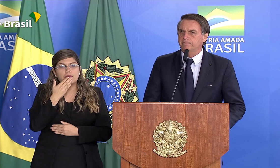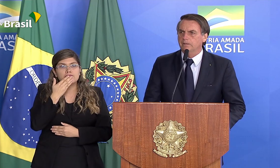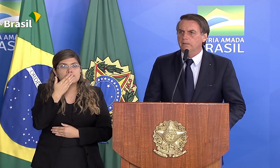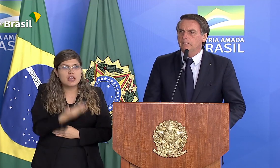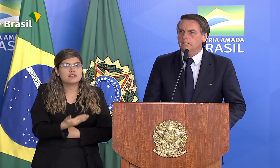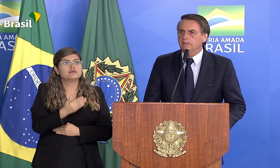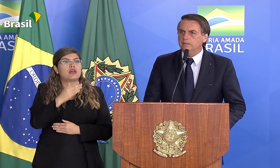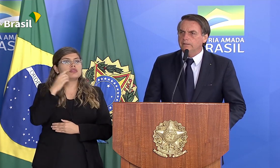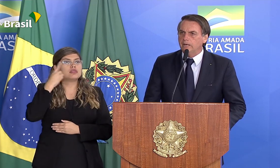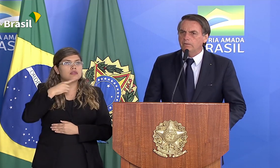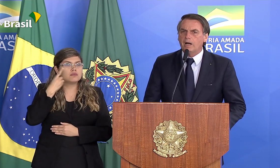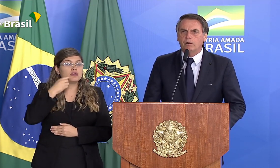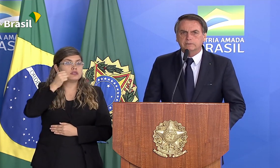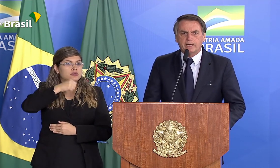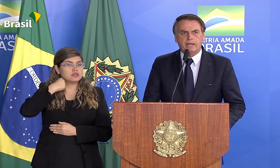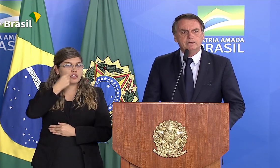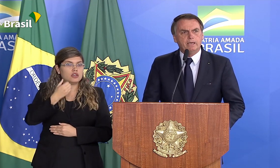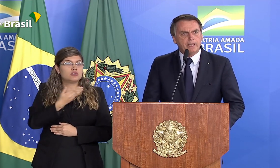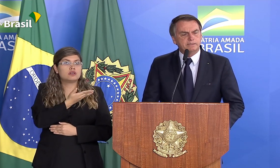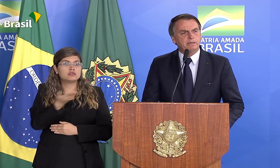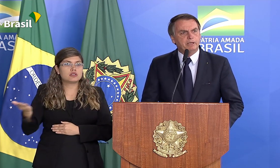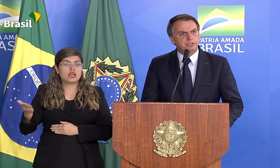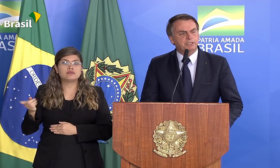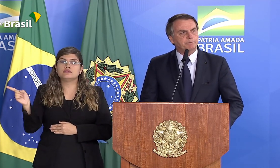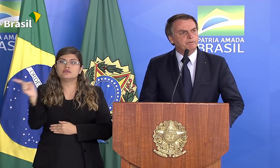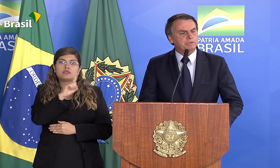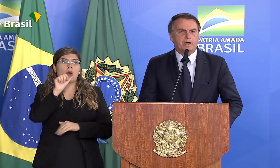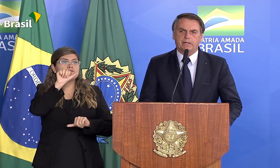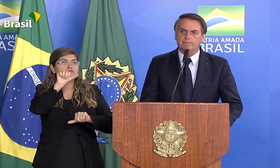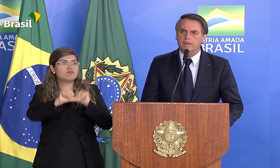senadores que não alterem essa medida provisória. Legenda Adriana